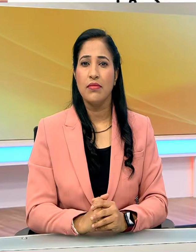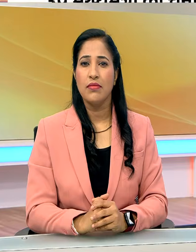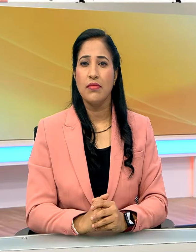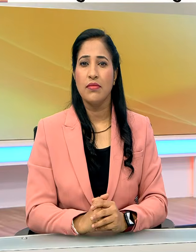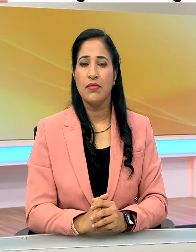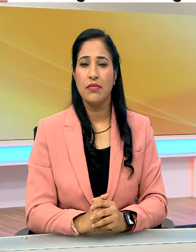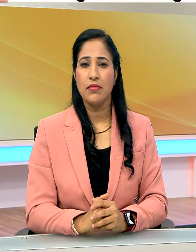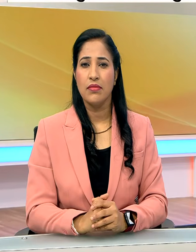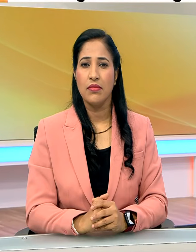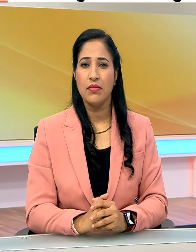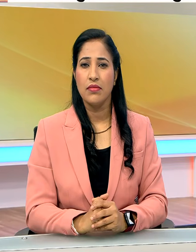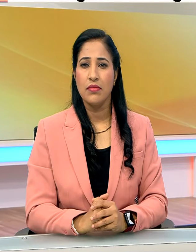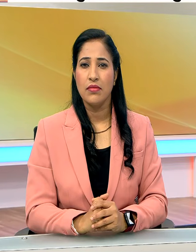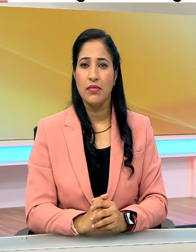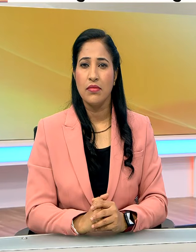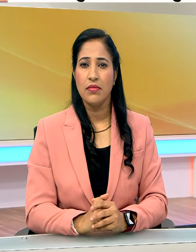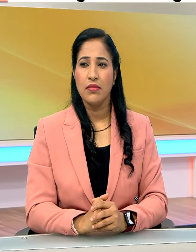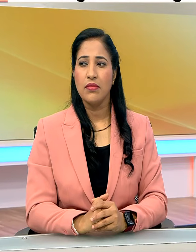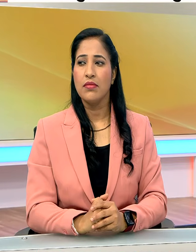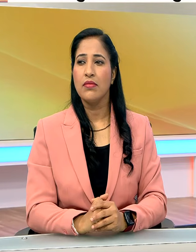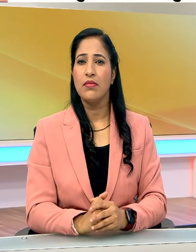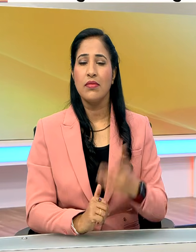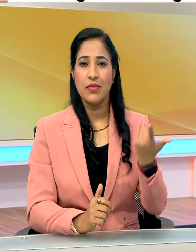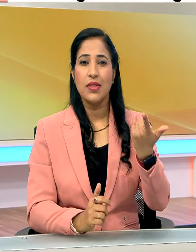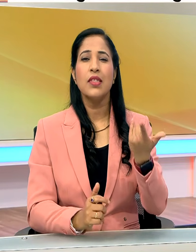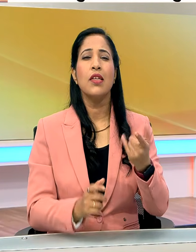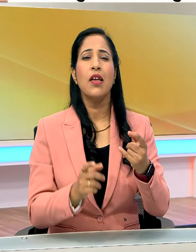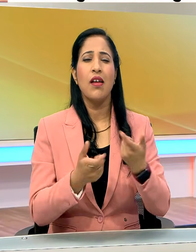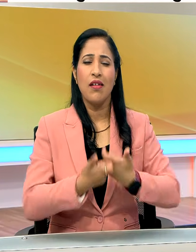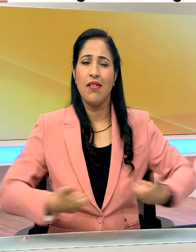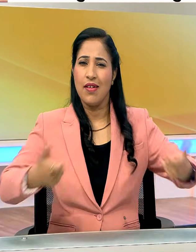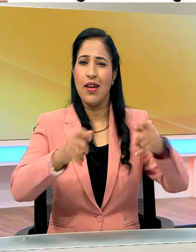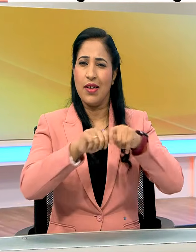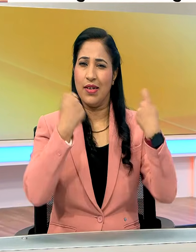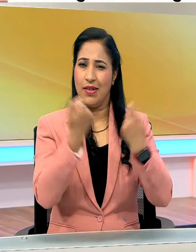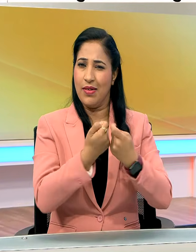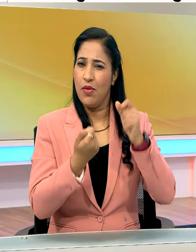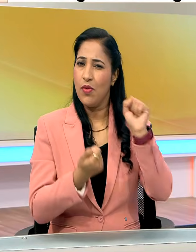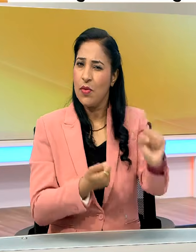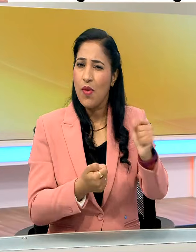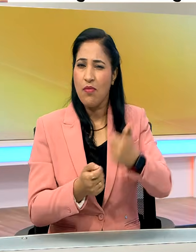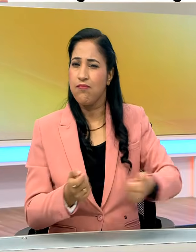आज भारतीय जनता पार्टी विधानमंडल के